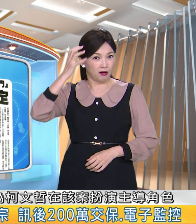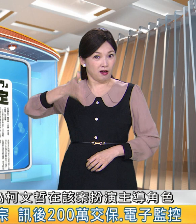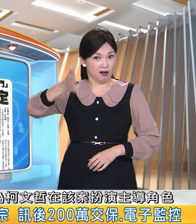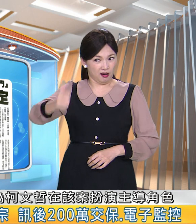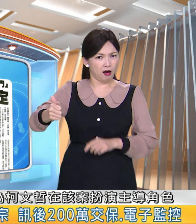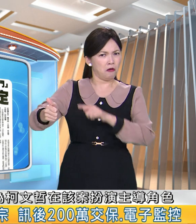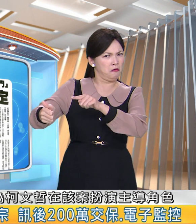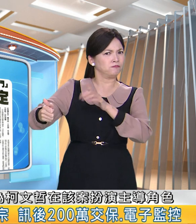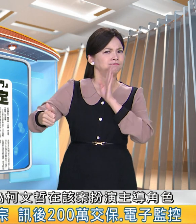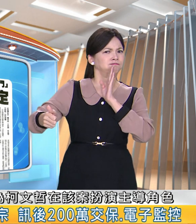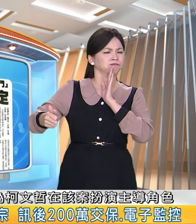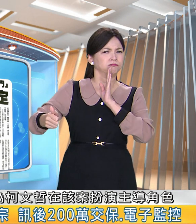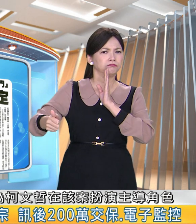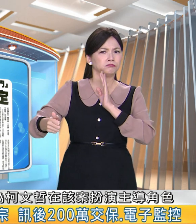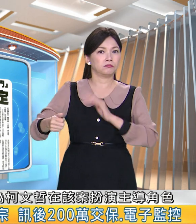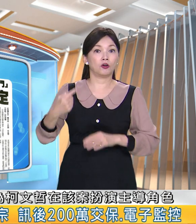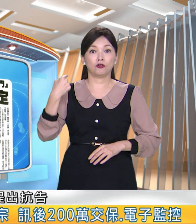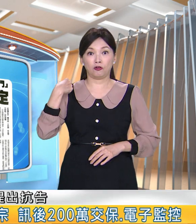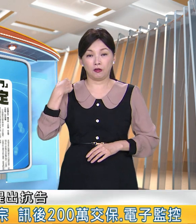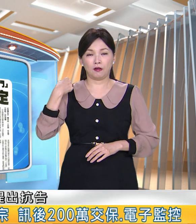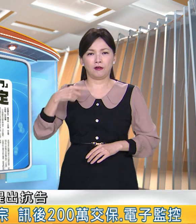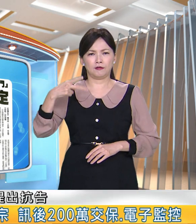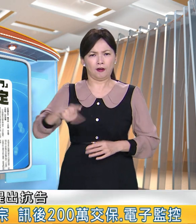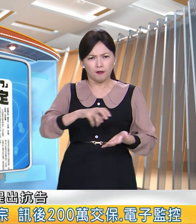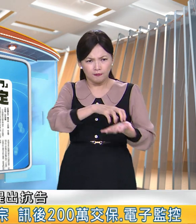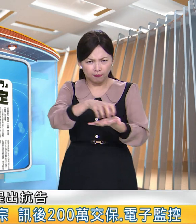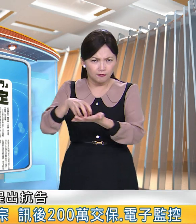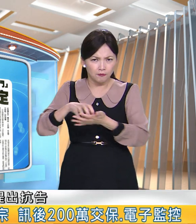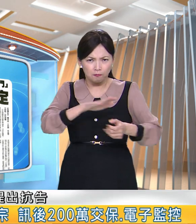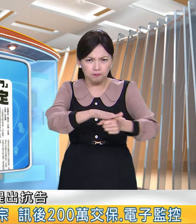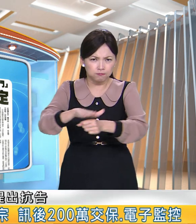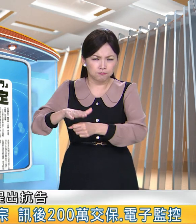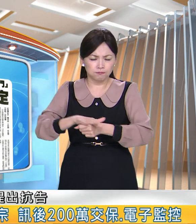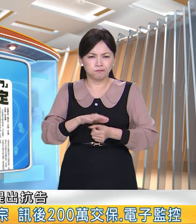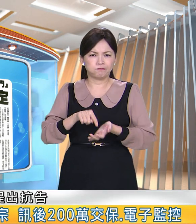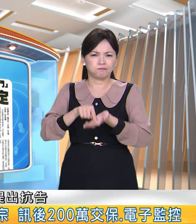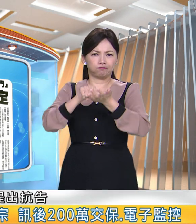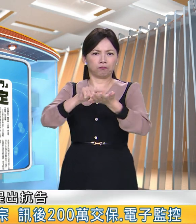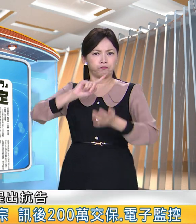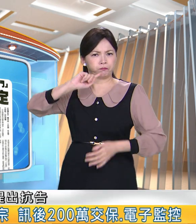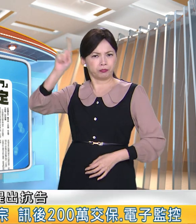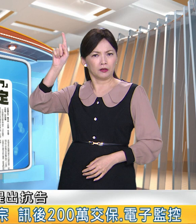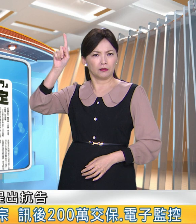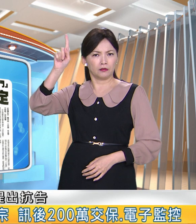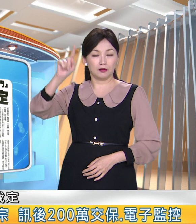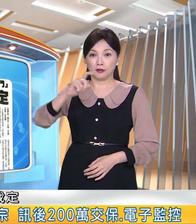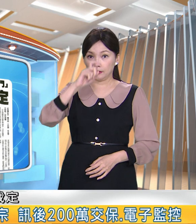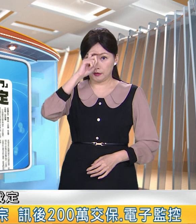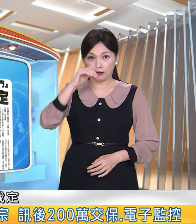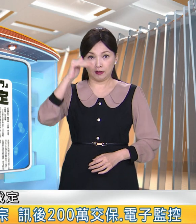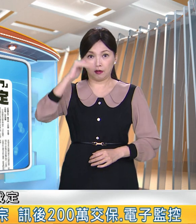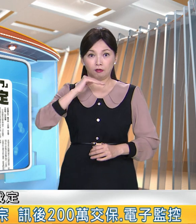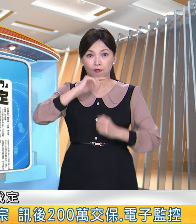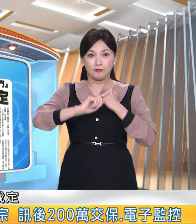色，昨天补强证据，提出抗告，请高院撤销原裁定。